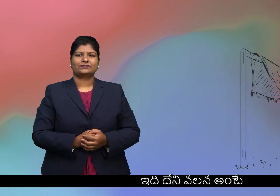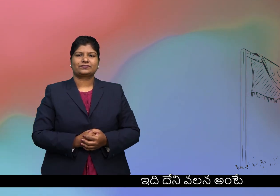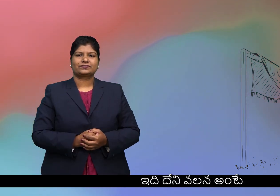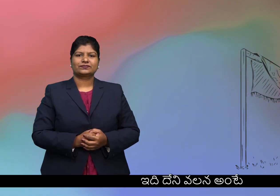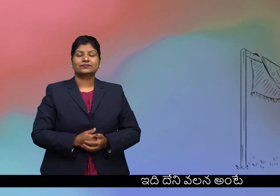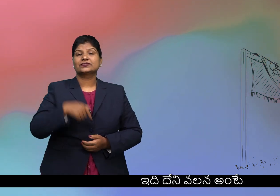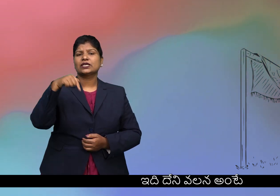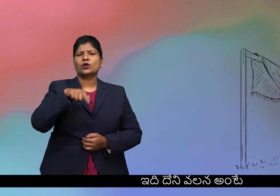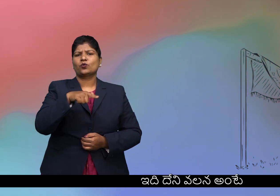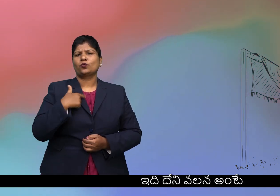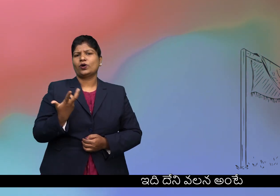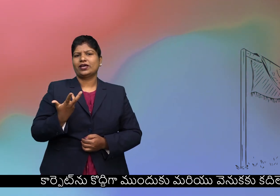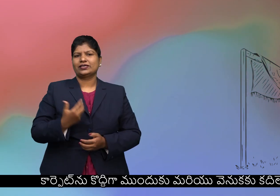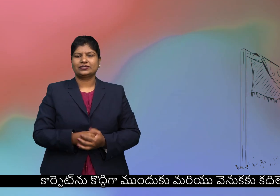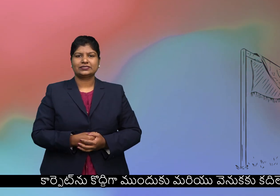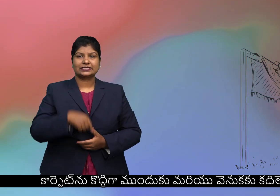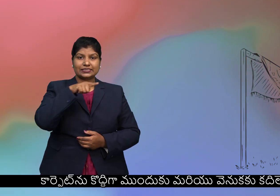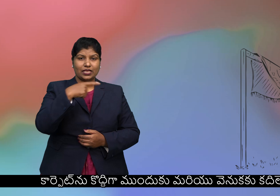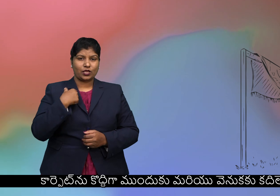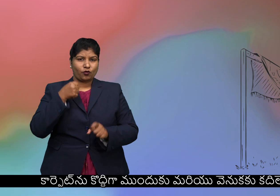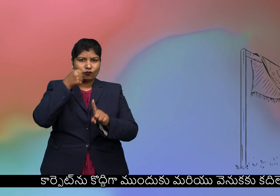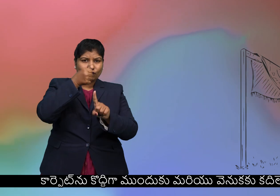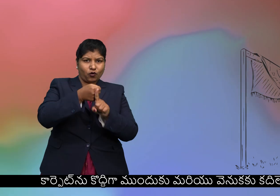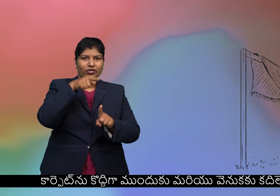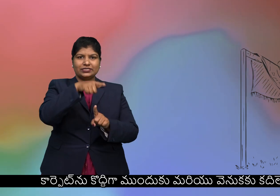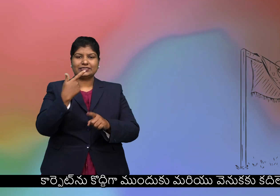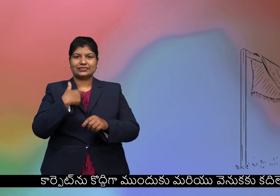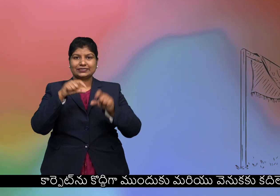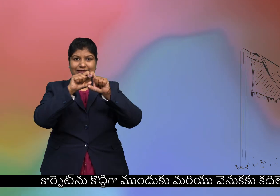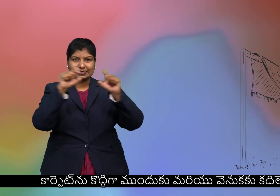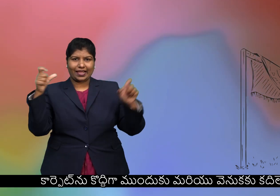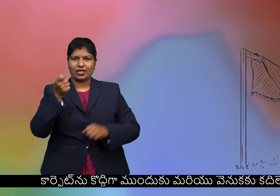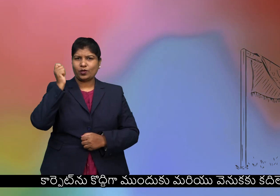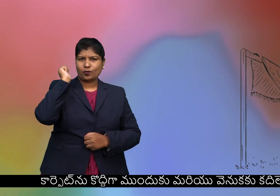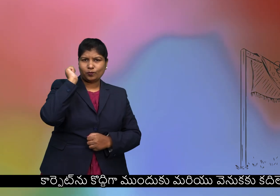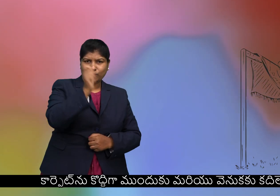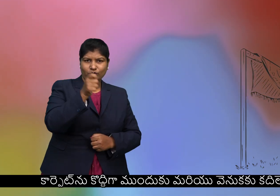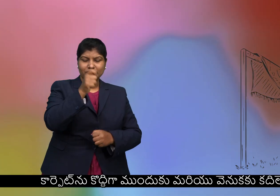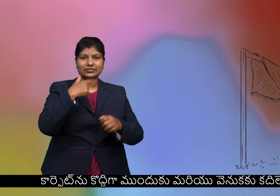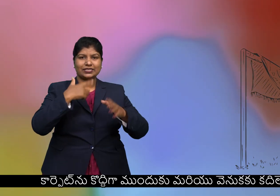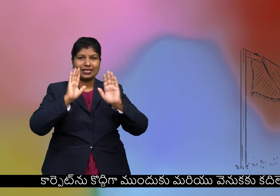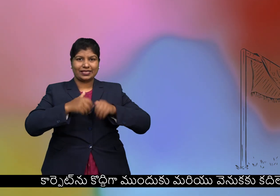ఇది దేని వలన అంటే కార్పెట్ను కొద్దిగా ముందుకు మరియు వెనుకకు కదిలేలా చేస్తుంది.